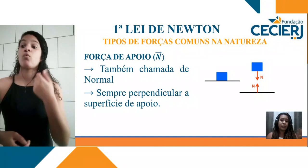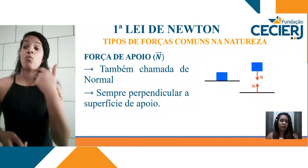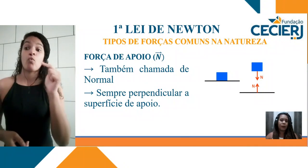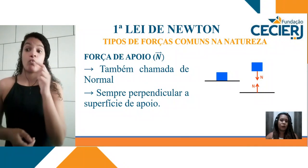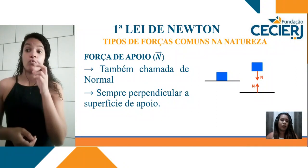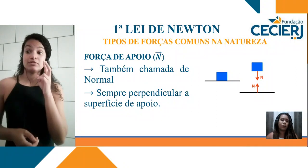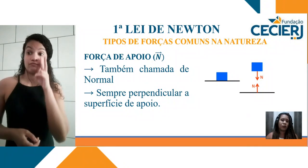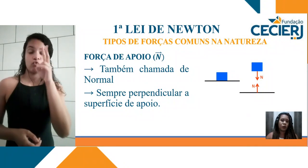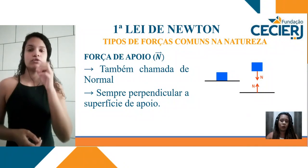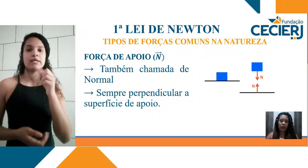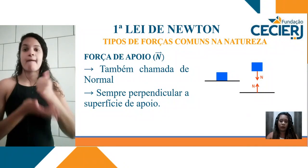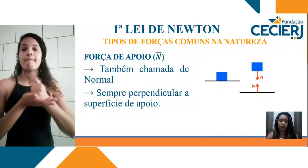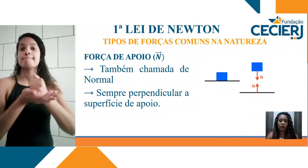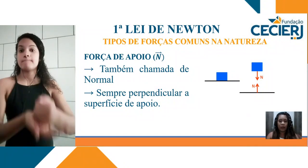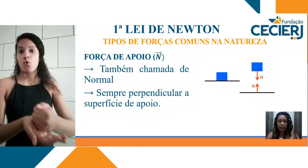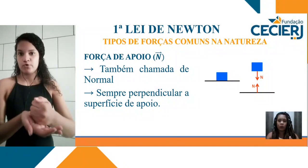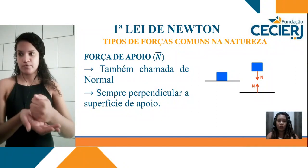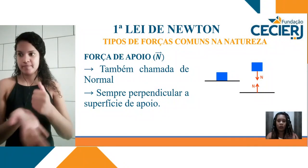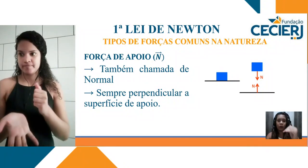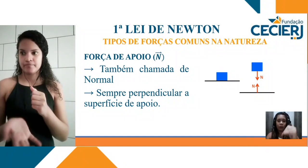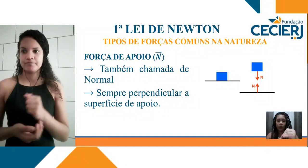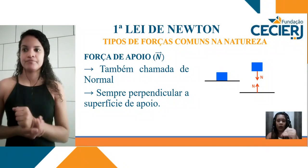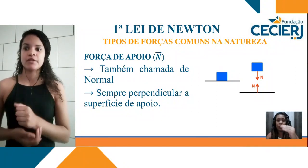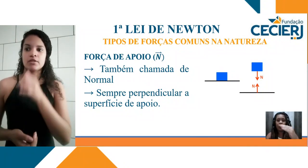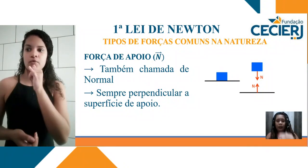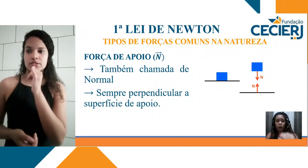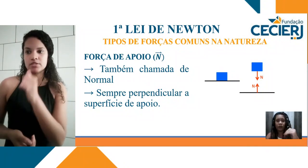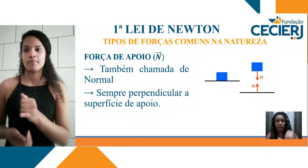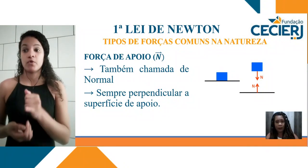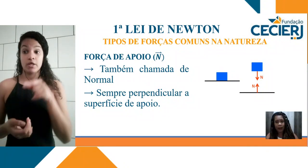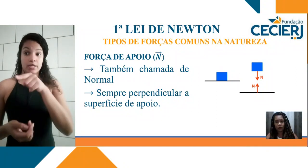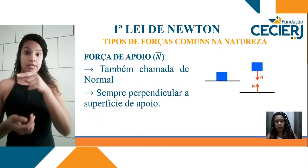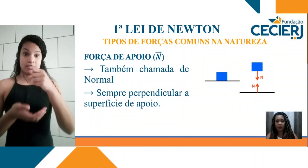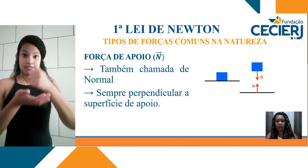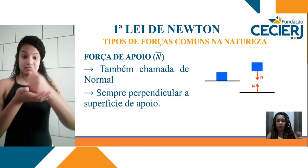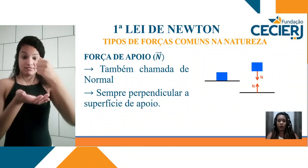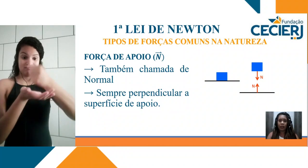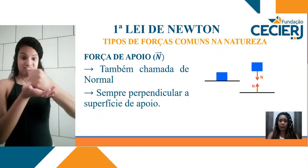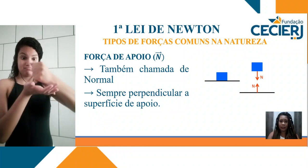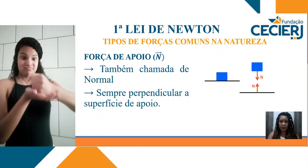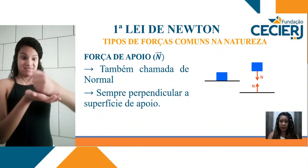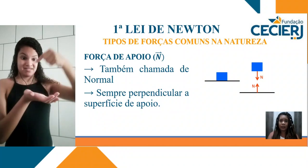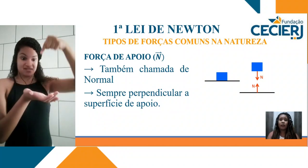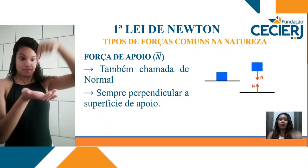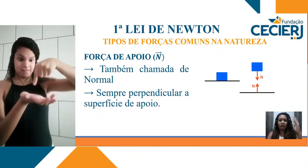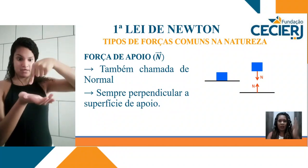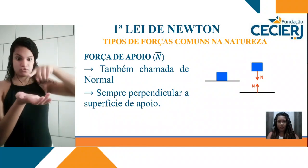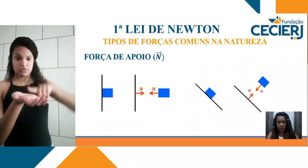ela é sempre perpendicular à superfície de contato. Então, esse bloquinho empurra a superfície para baixo, a superfície empurra ela para